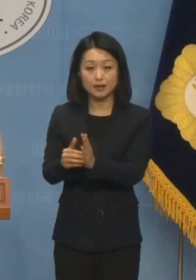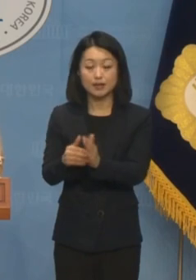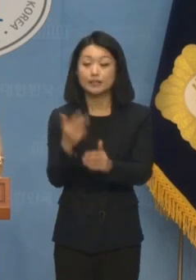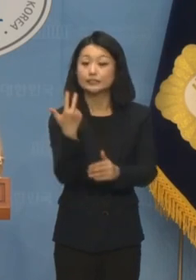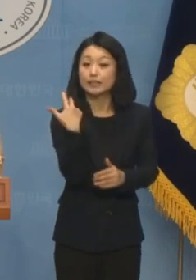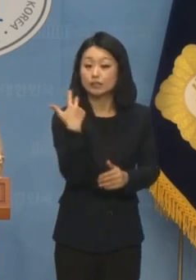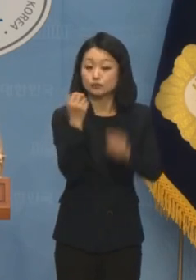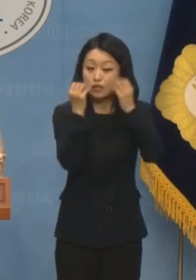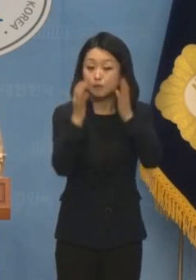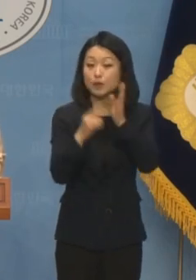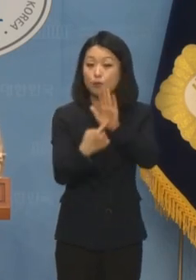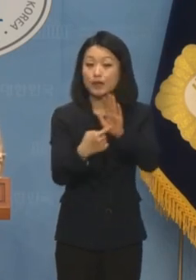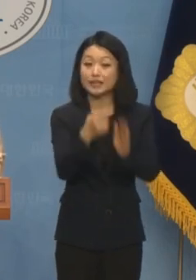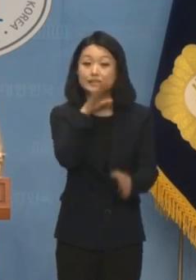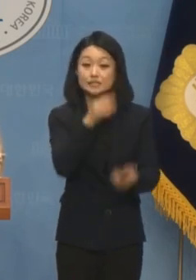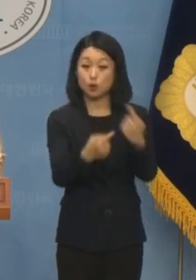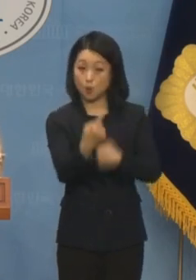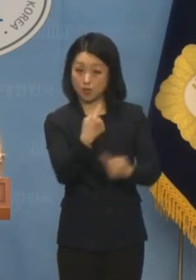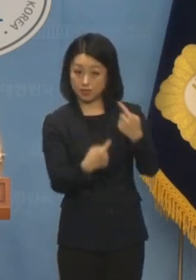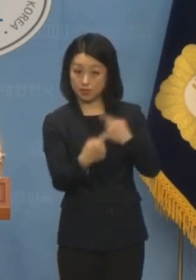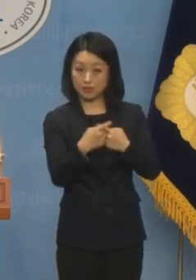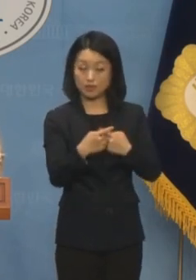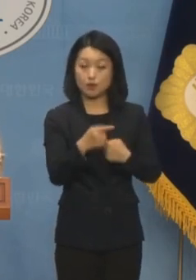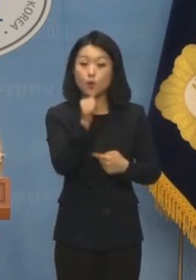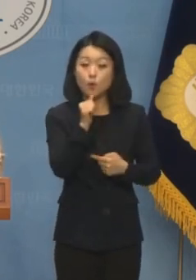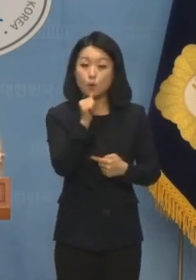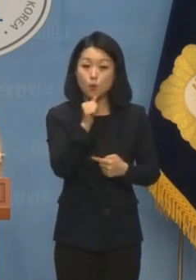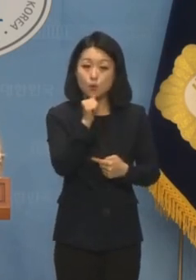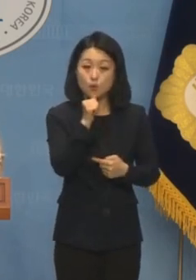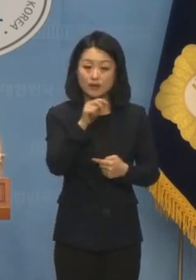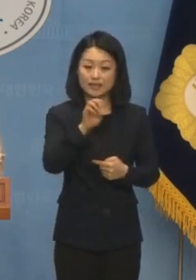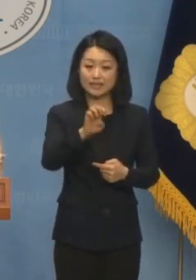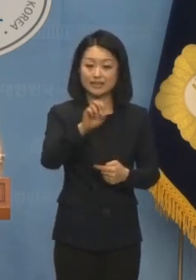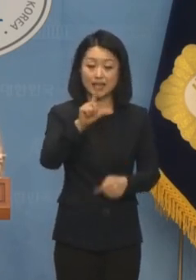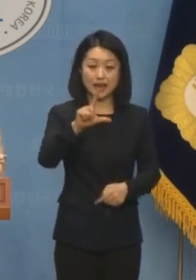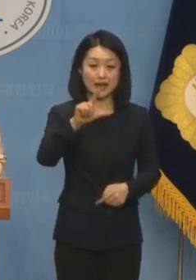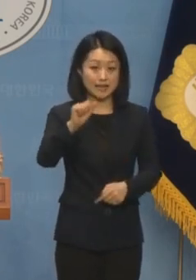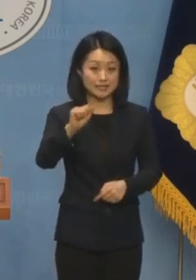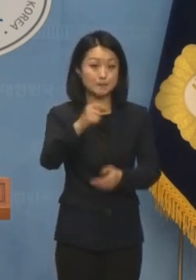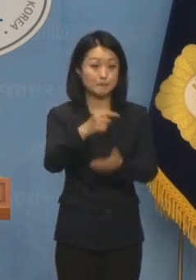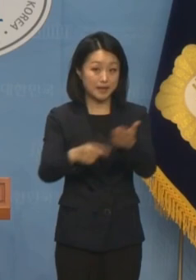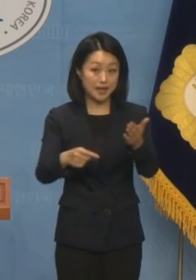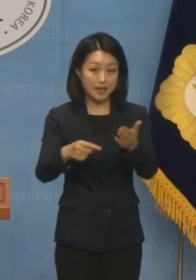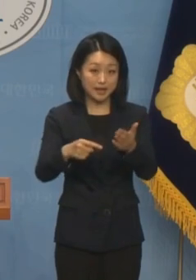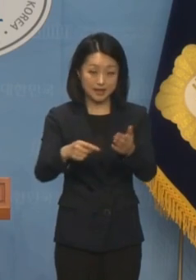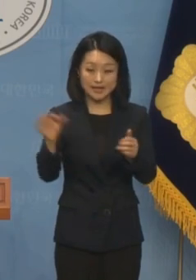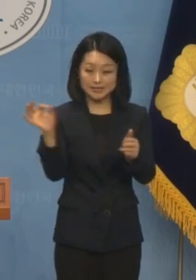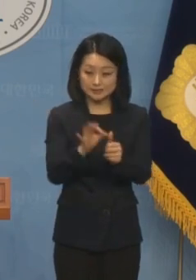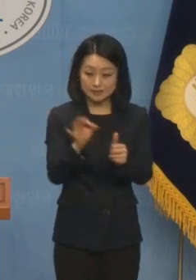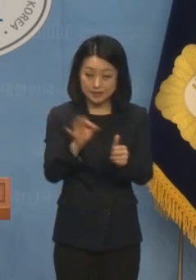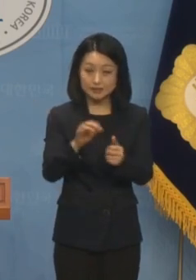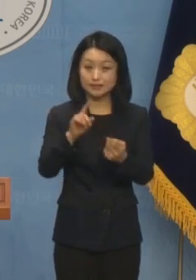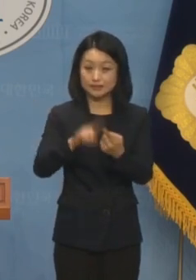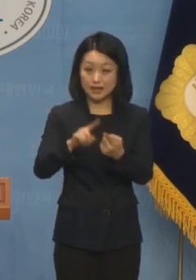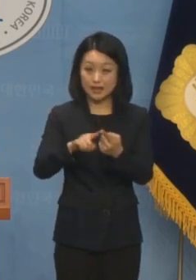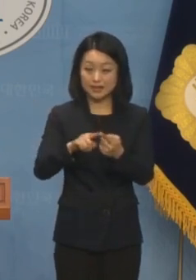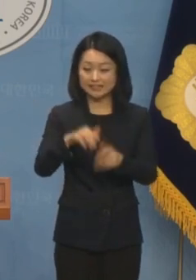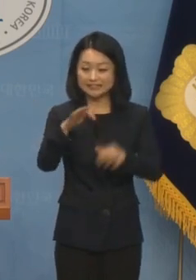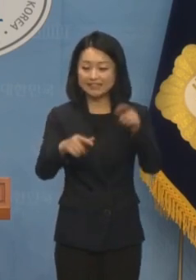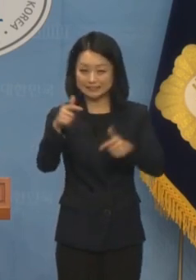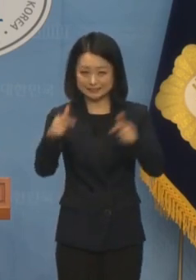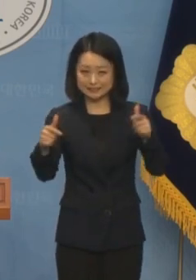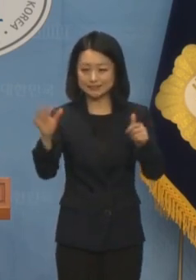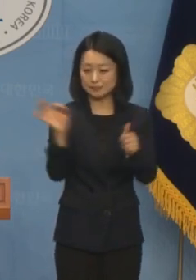지난주 새롭게 공개된 청원은 홍콩 ELS 사태에 대한 피해 차등 배상안 철회 요청에 관한 청원 등